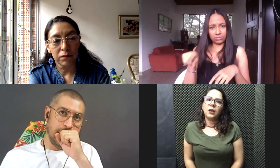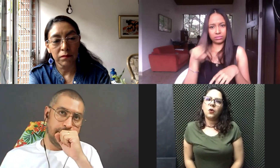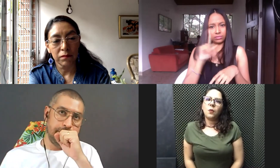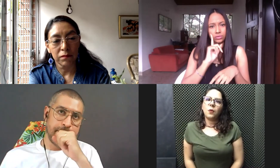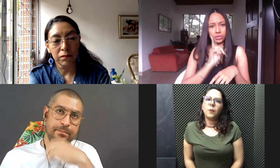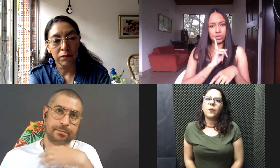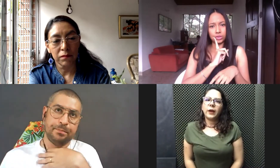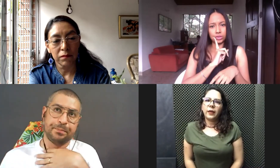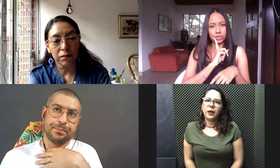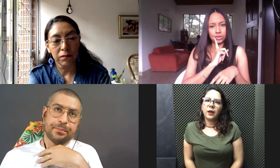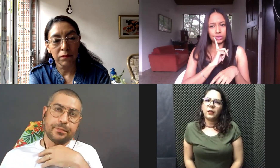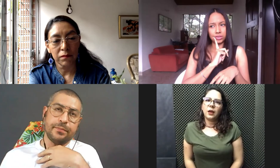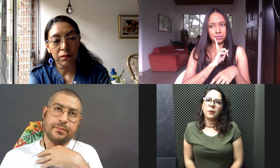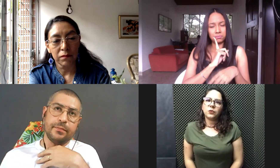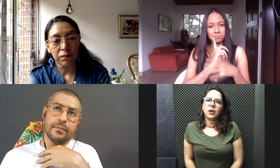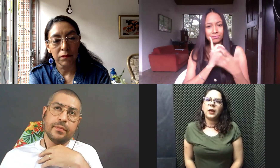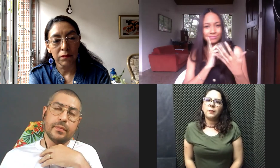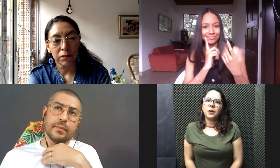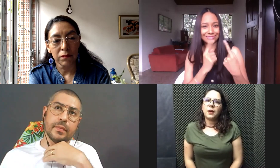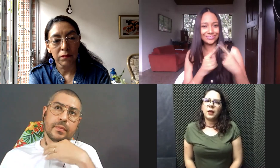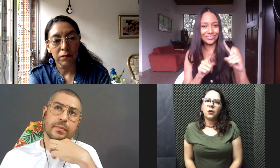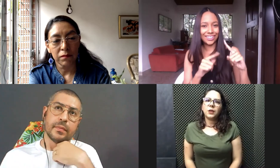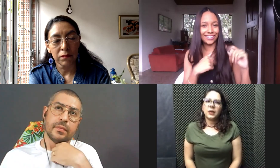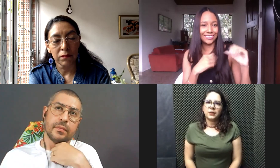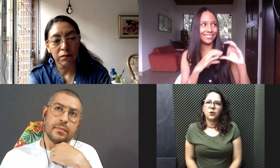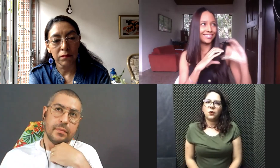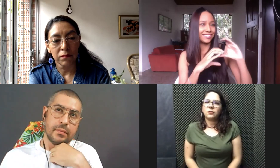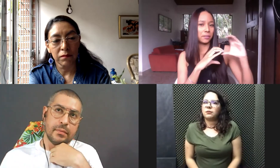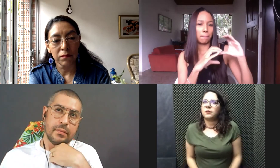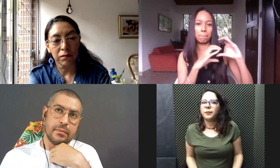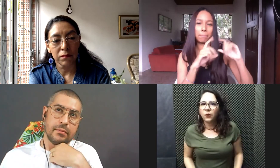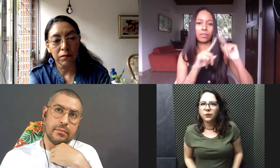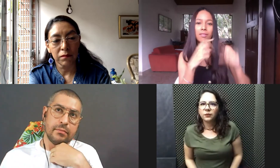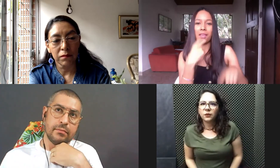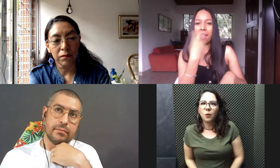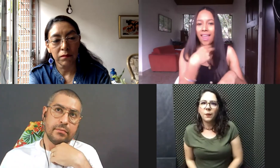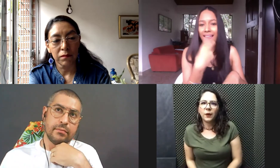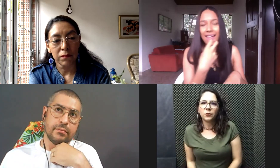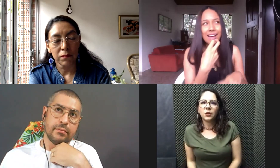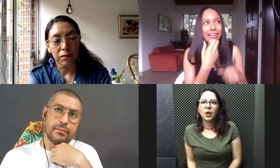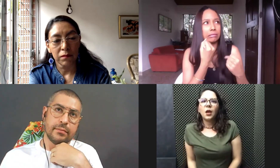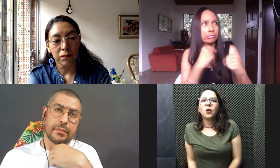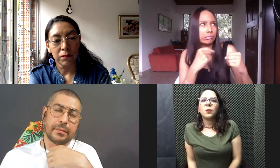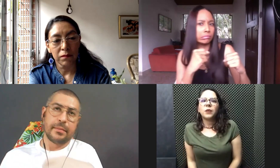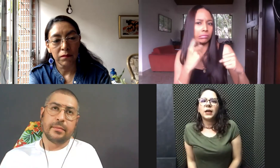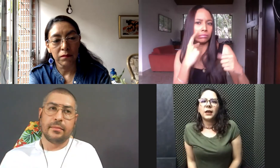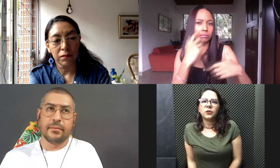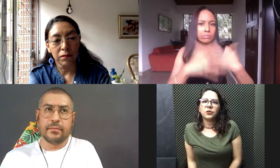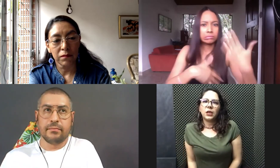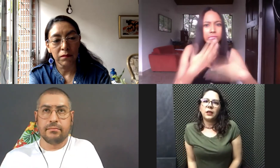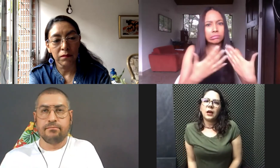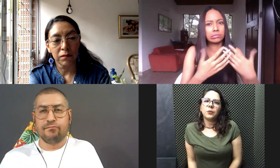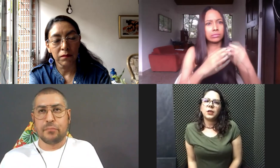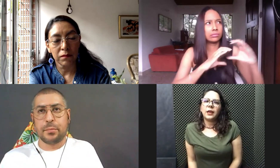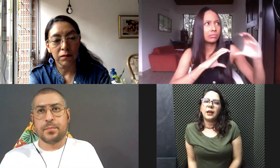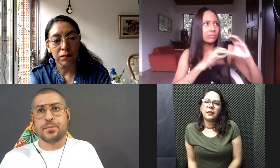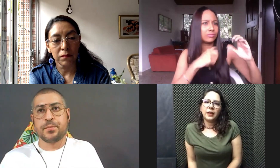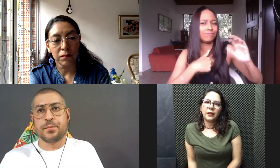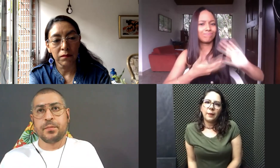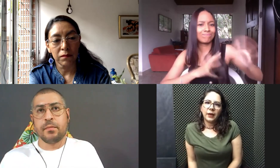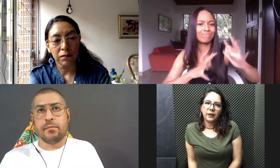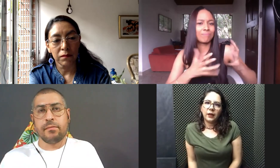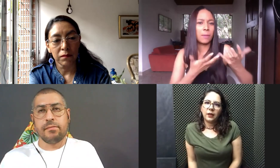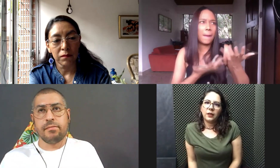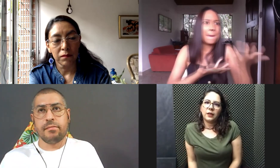y cómo puede, digamos que mi madre comunicarse conmigo, cómo podemos comunicarnos. Si digamos que de